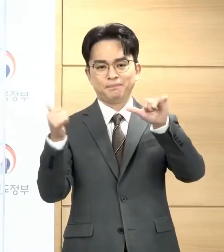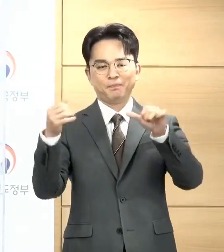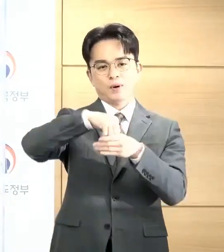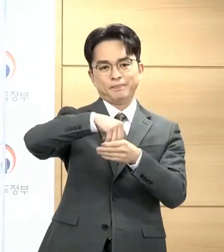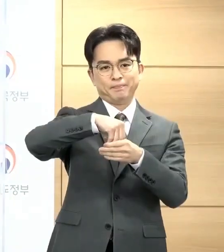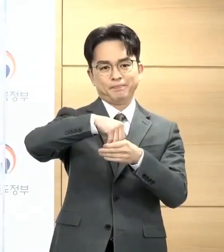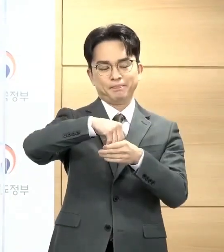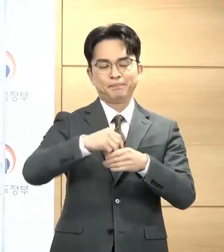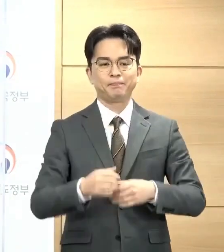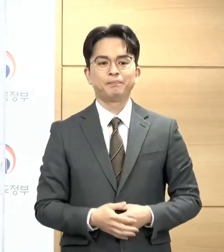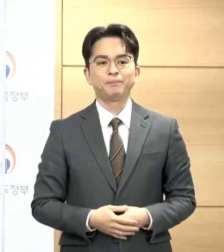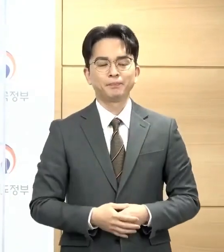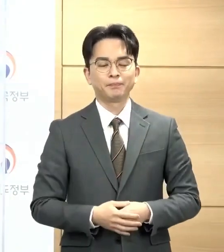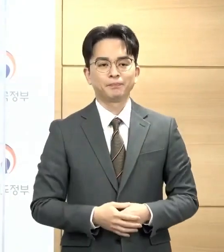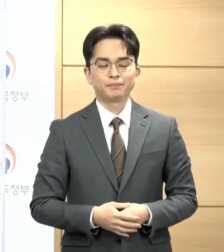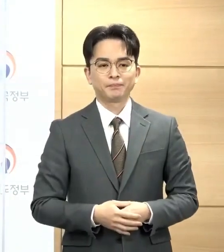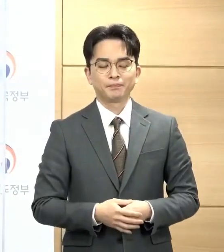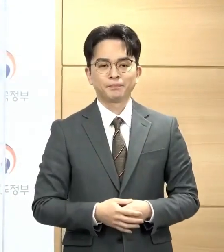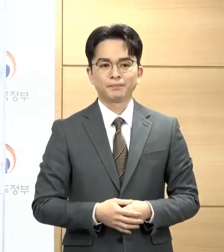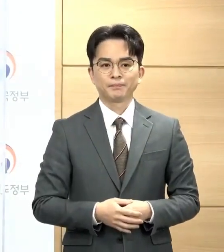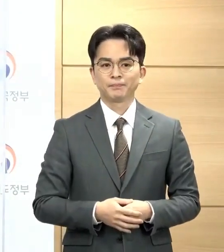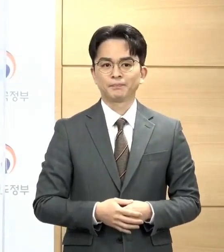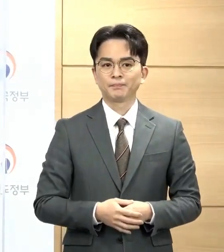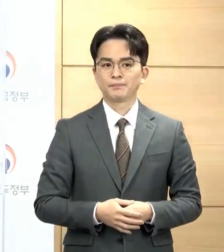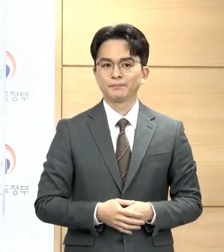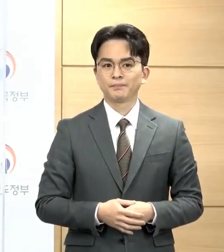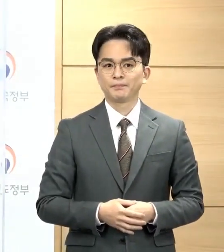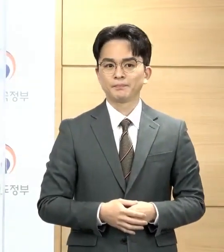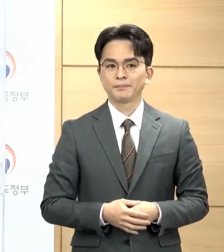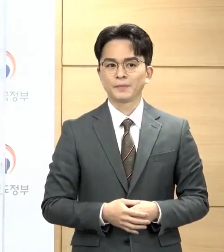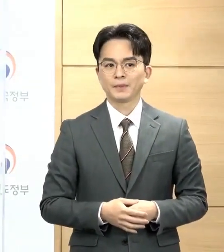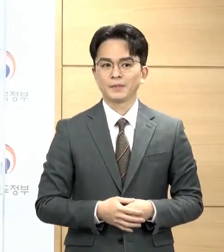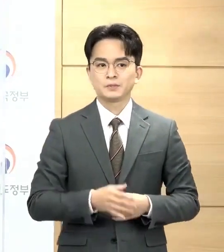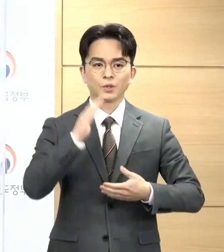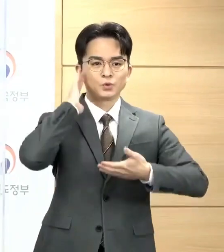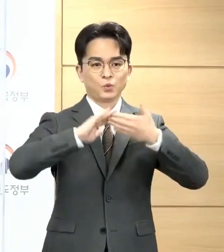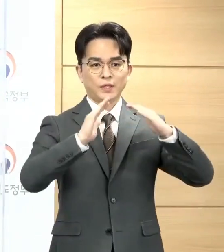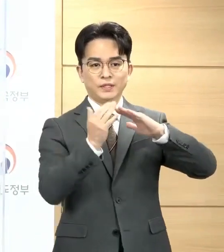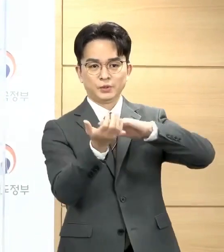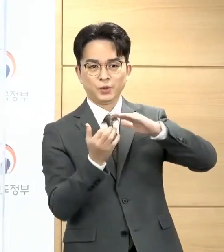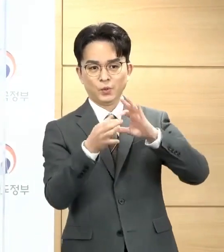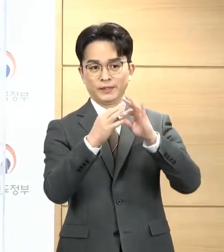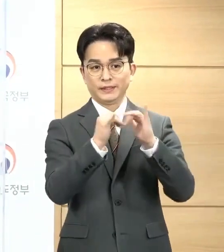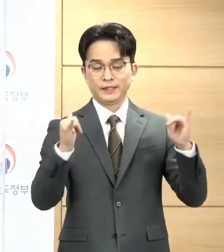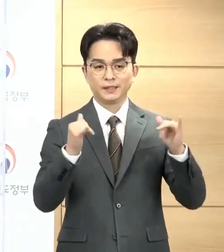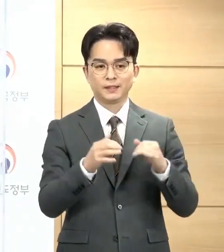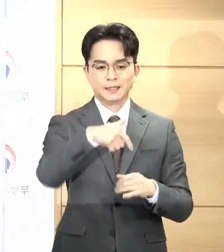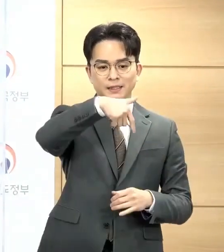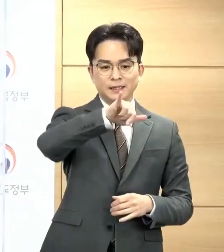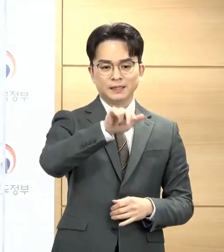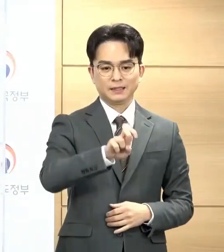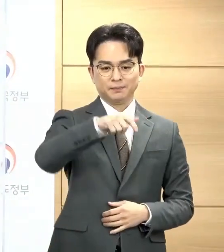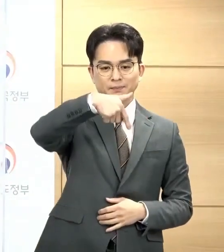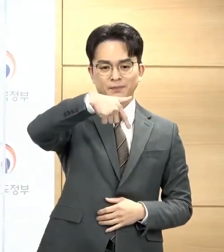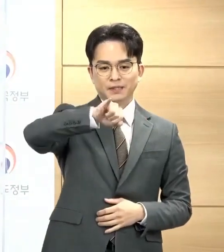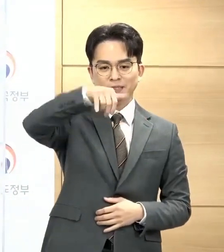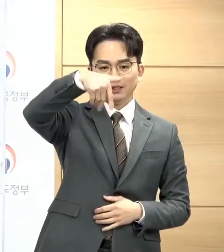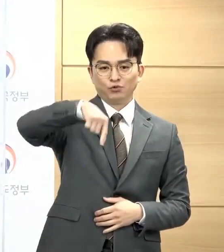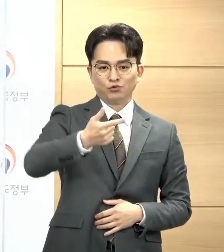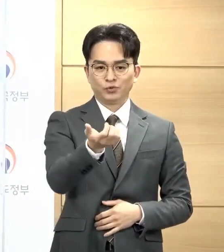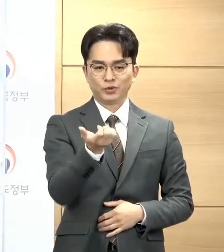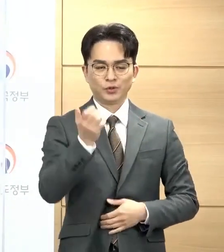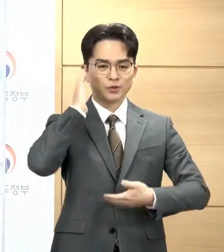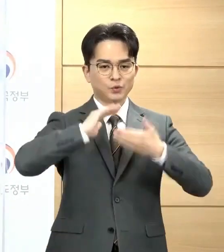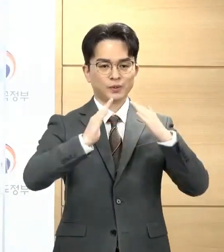주요 대상자들을 말씀드리면 먼저 청와대 관계자로서 김기춘 전 청와대